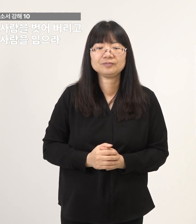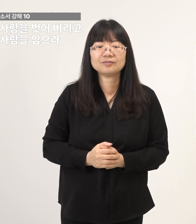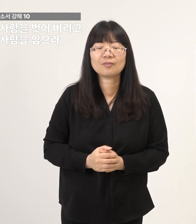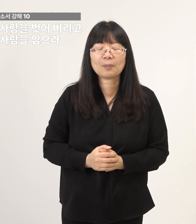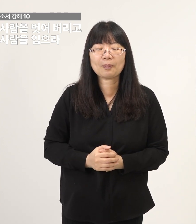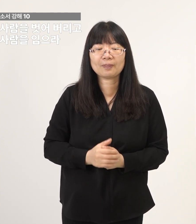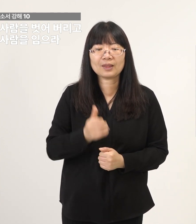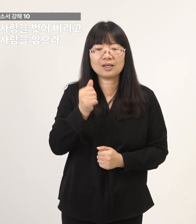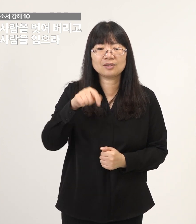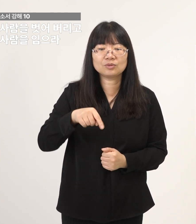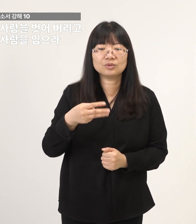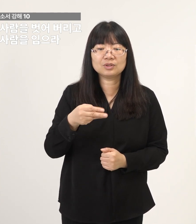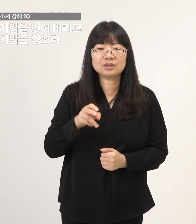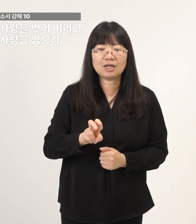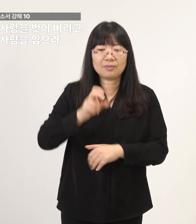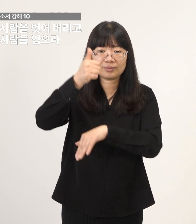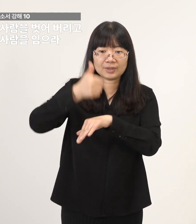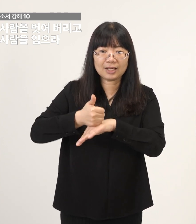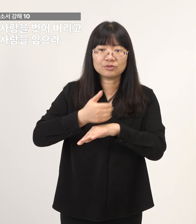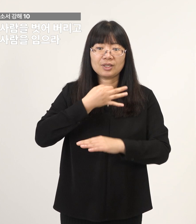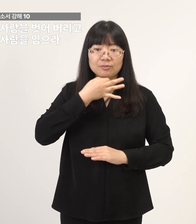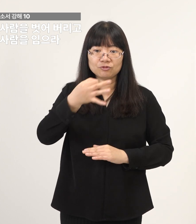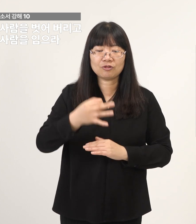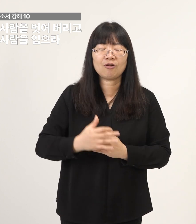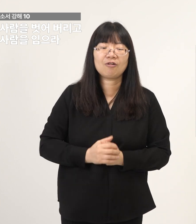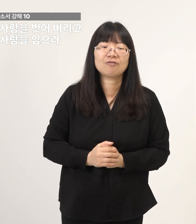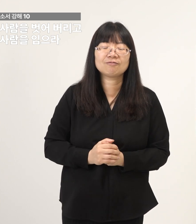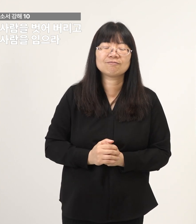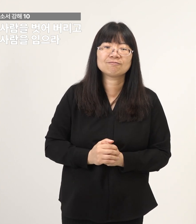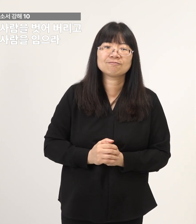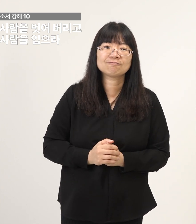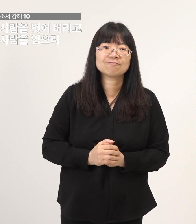후렴은 제일 나중에 부르겠습니다.